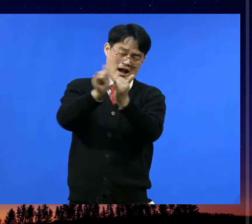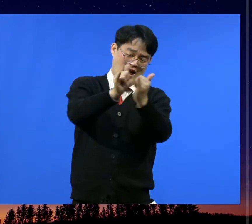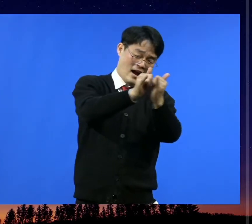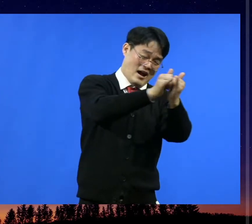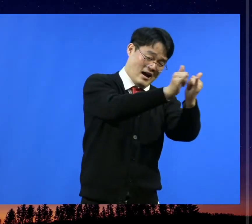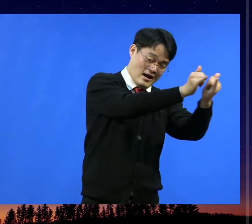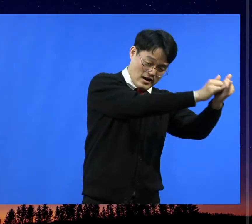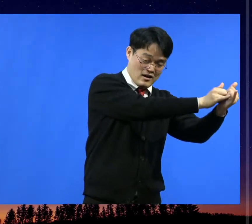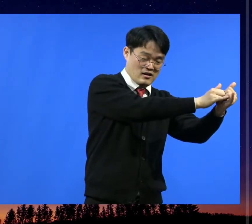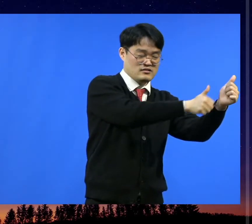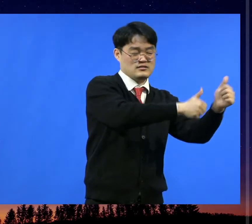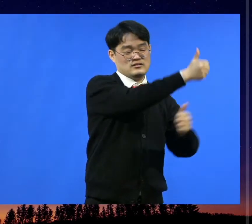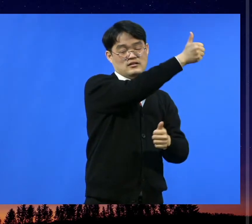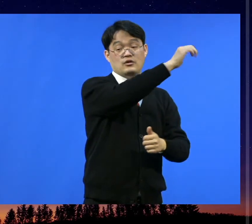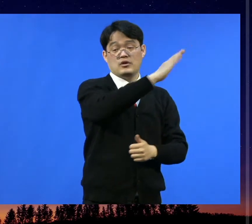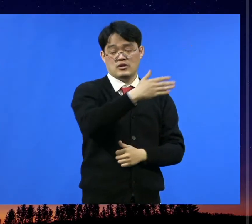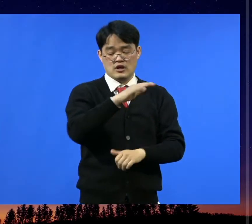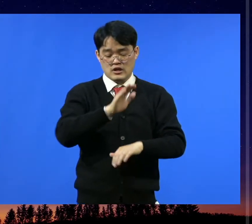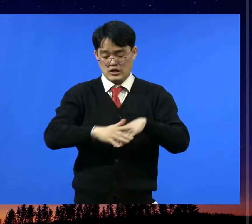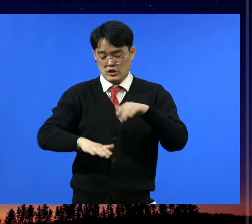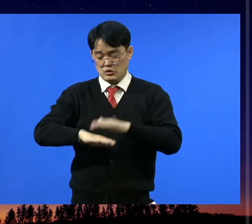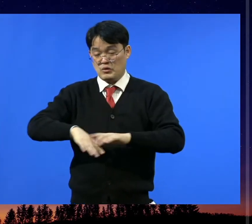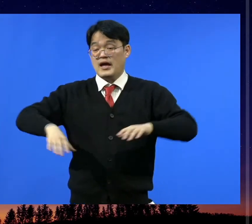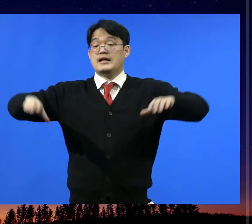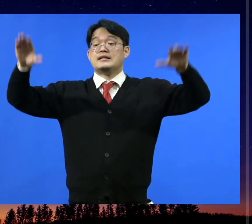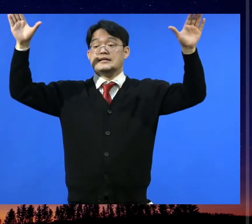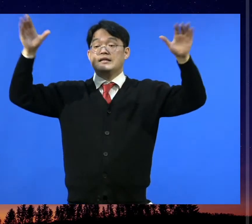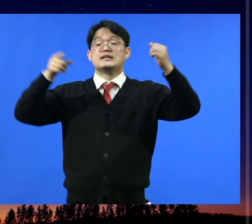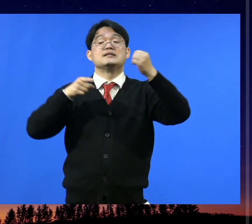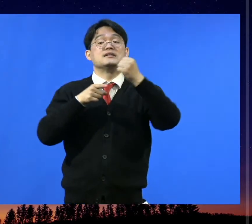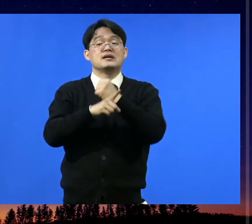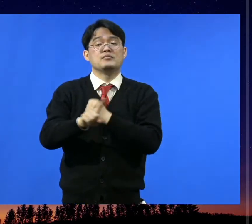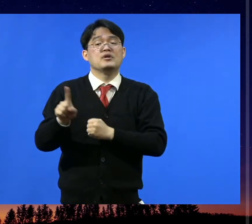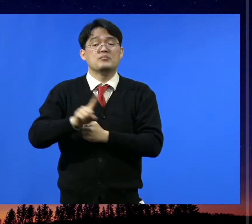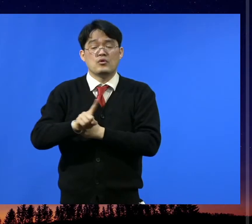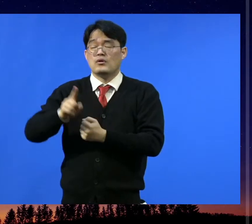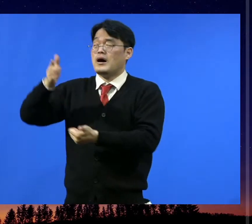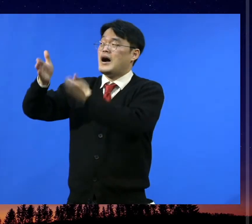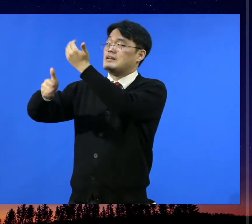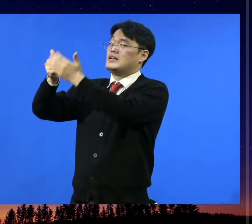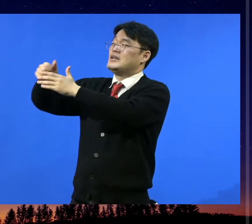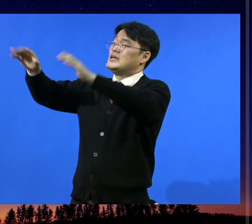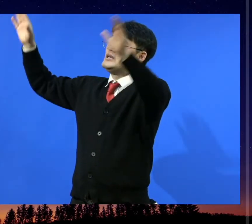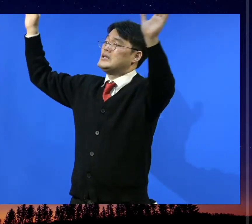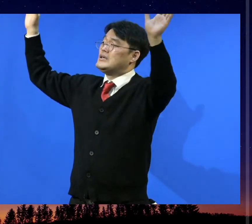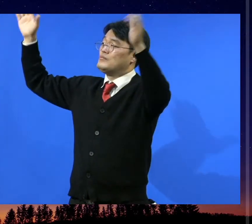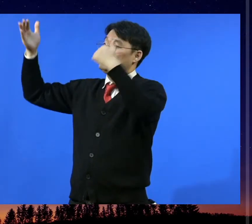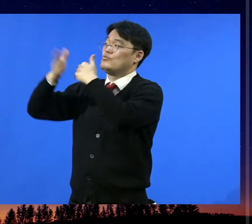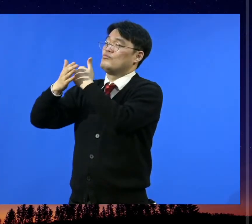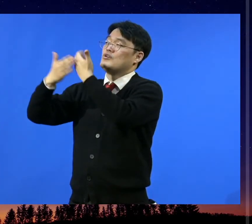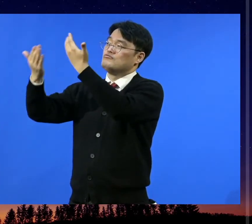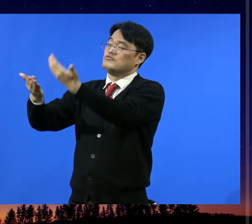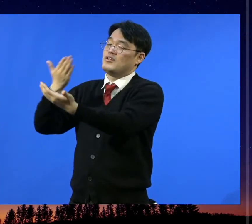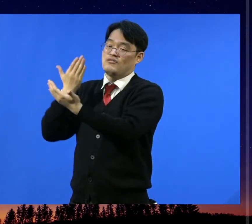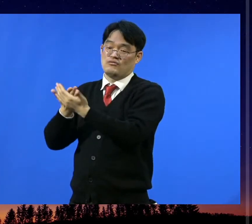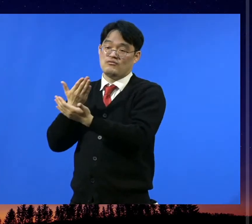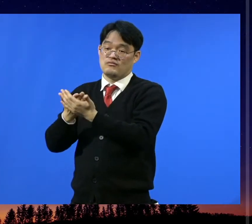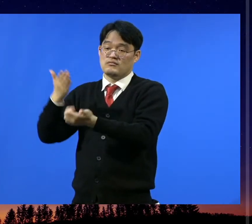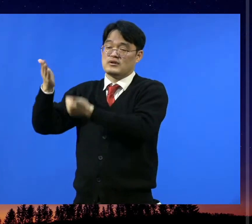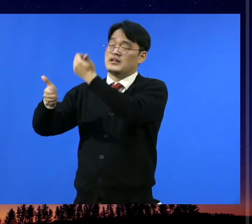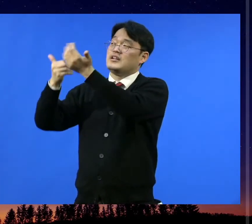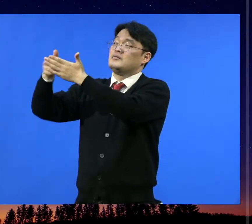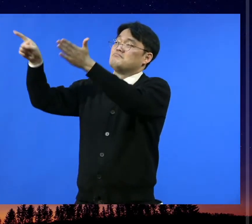결정되는데, 여러분 이 손을 든다는 게 뭘까요? 하나님에게 도우심을 구하는 거잖아요. 하나님을 의지하는